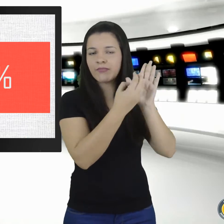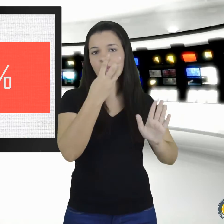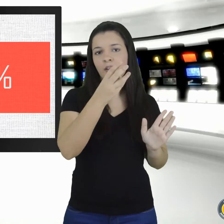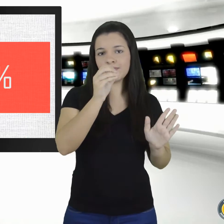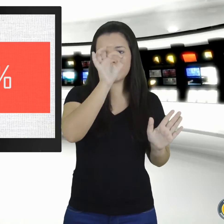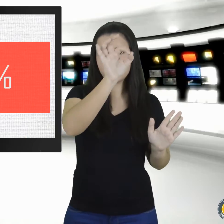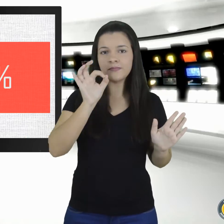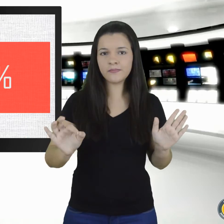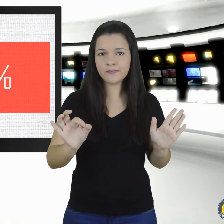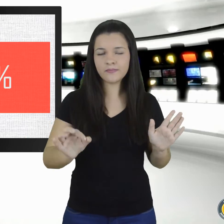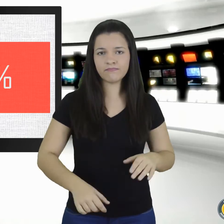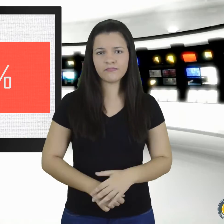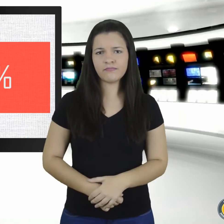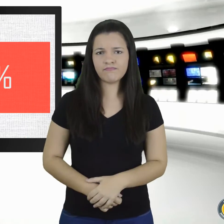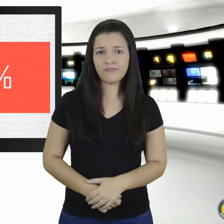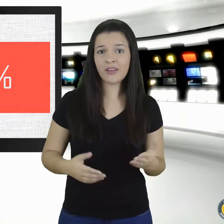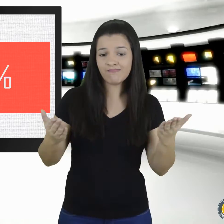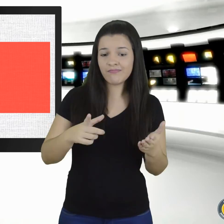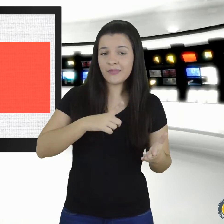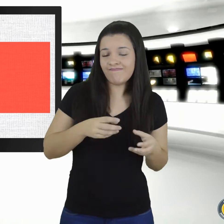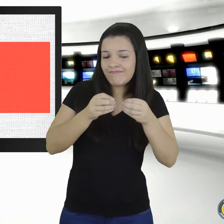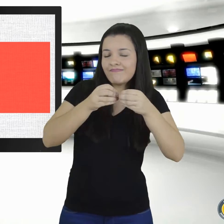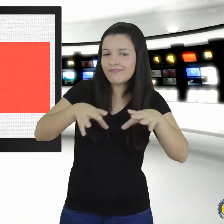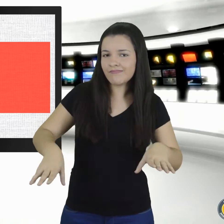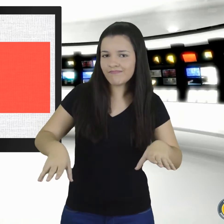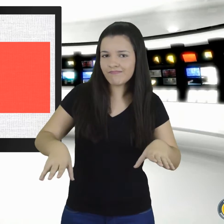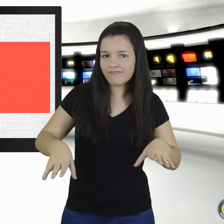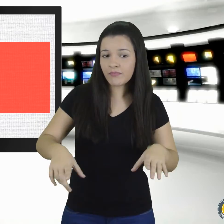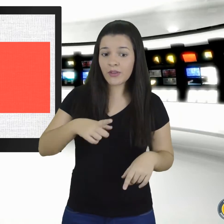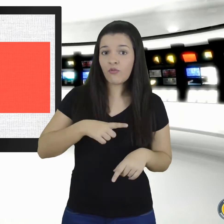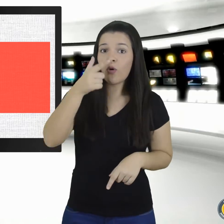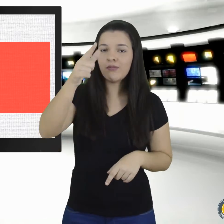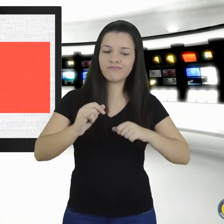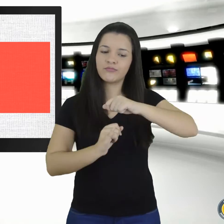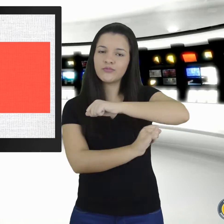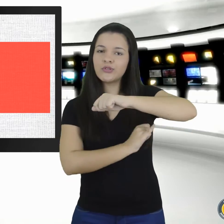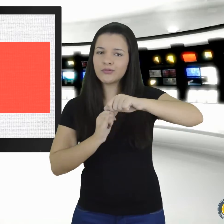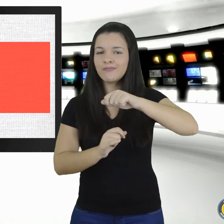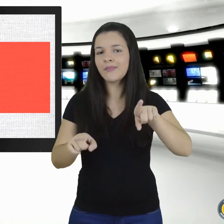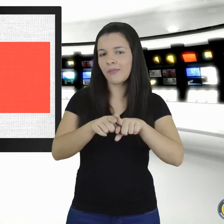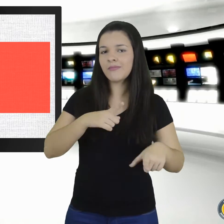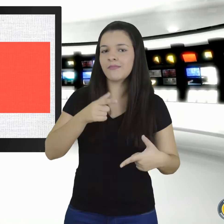30%. Os efeitos da crise também chegaram à AACD.